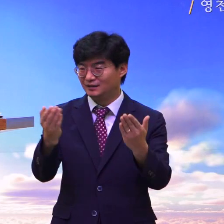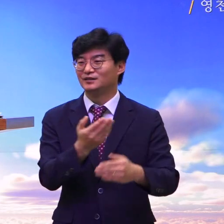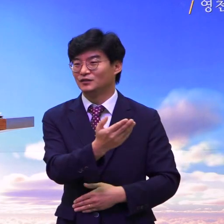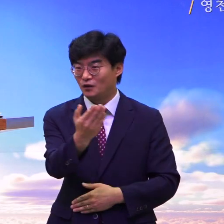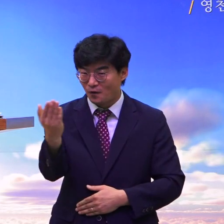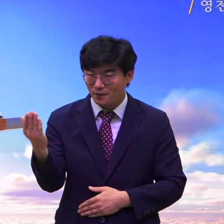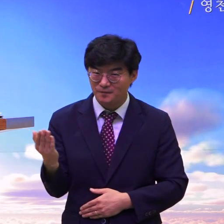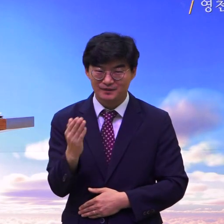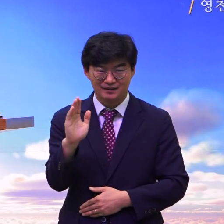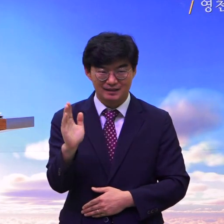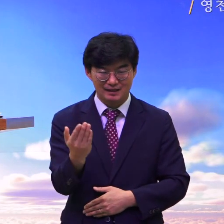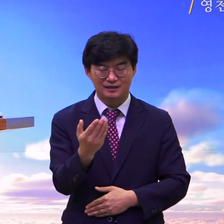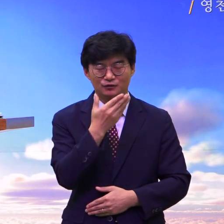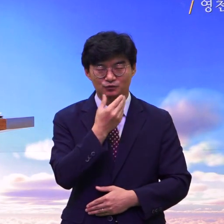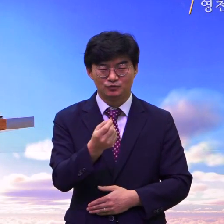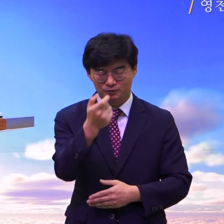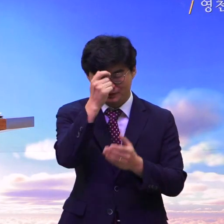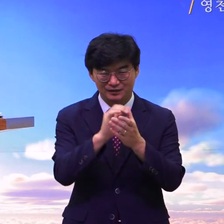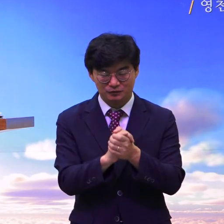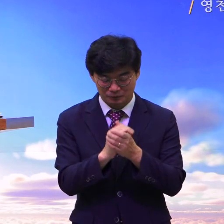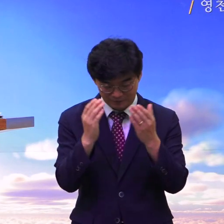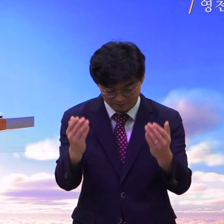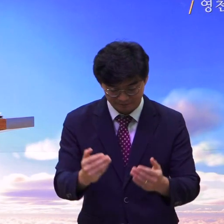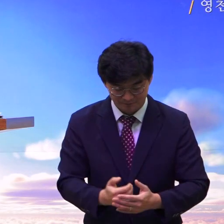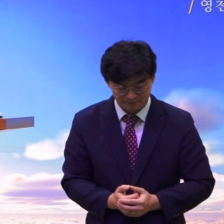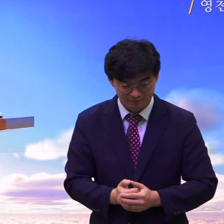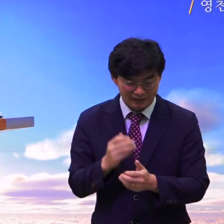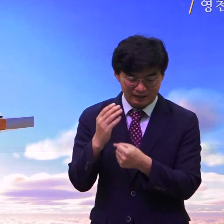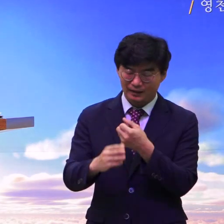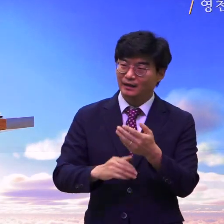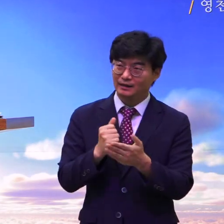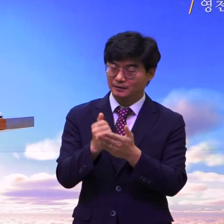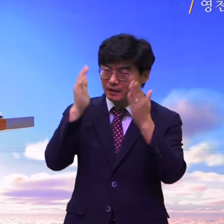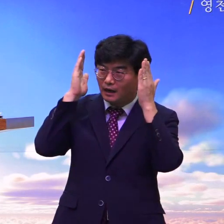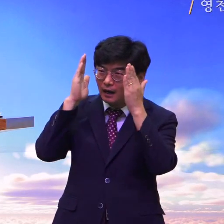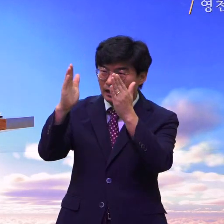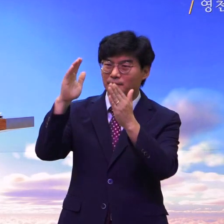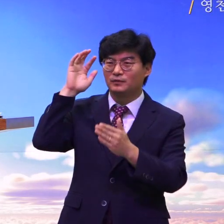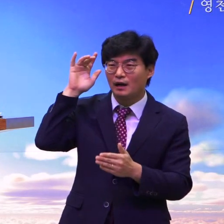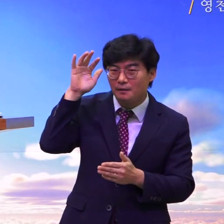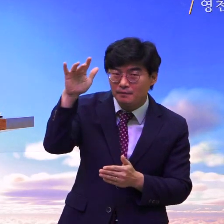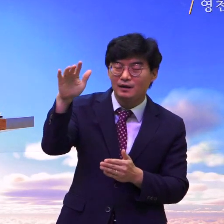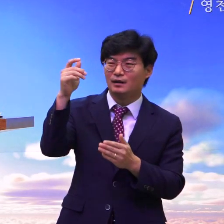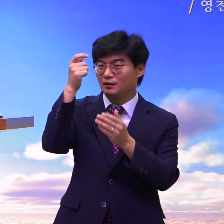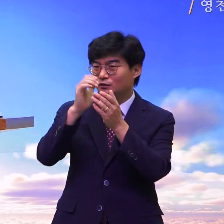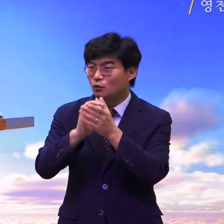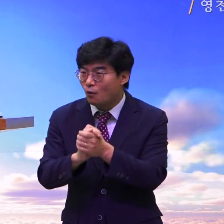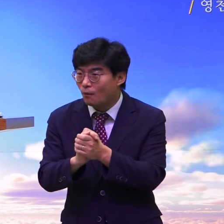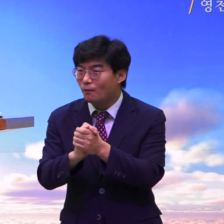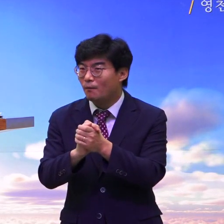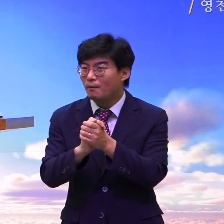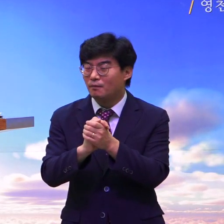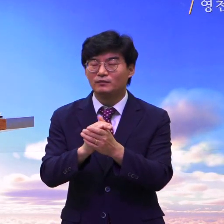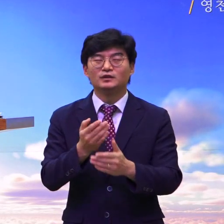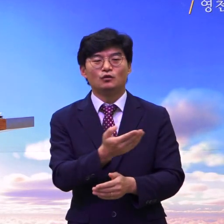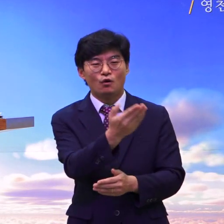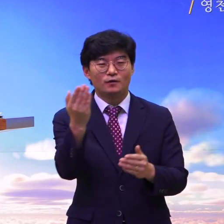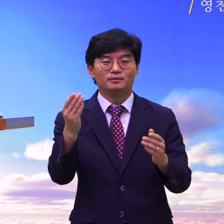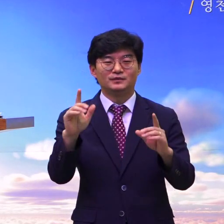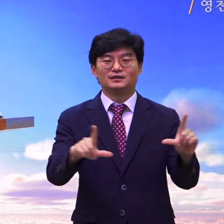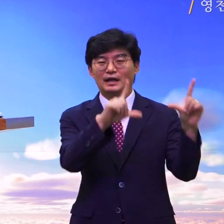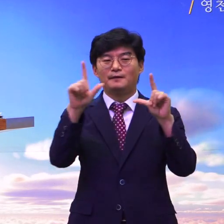수 있기를 주님의 이름으로 축복합니다. 하나님을 향한 갈망이 여러분 삶 속에서 끊이지